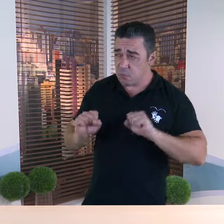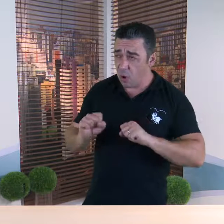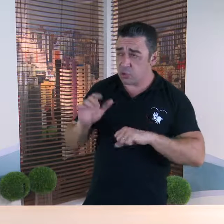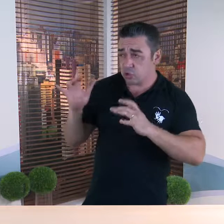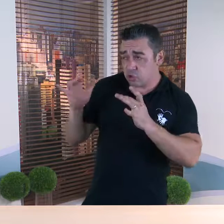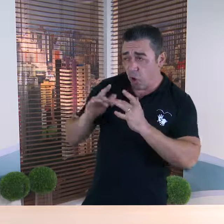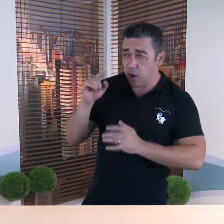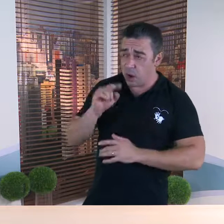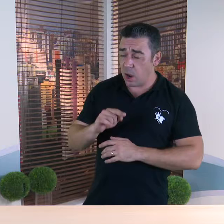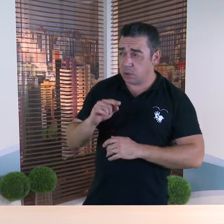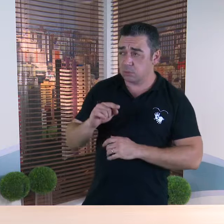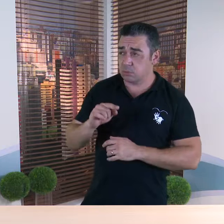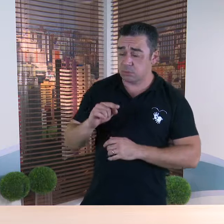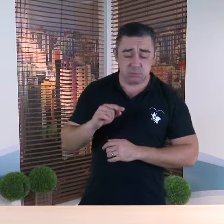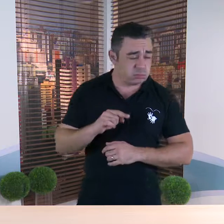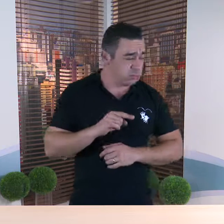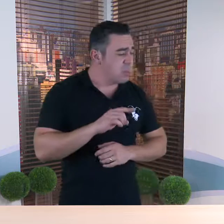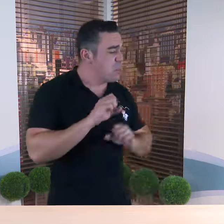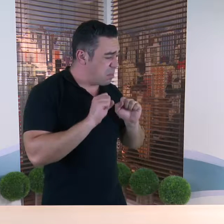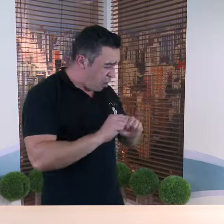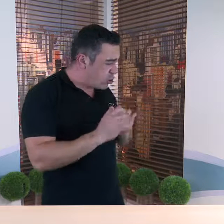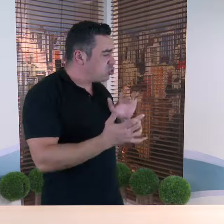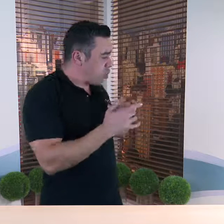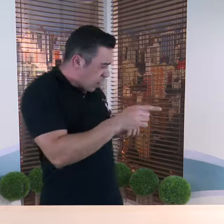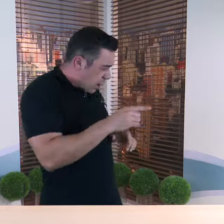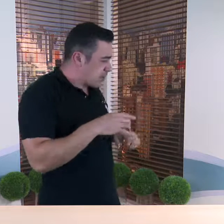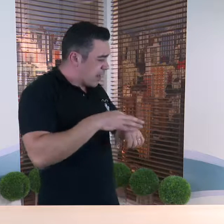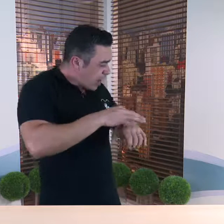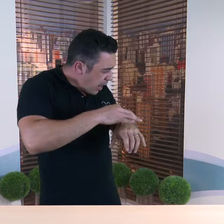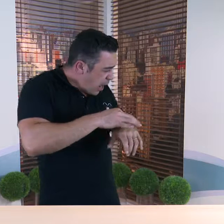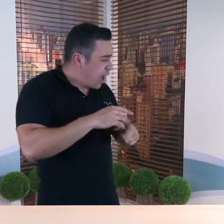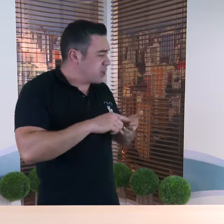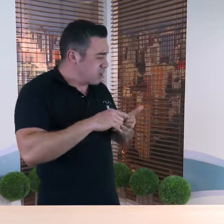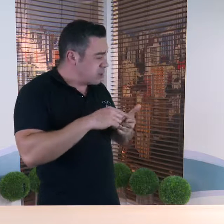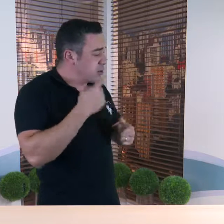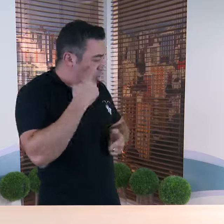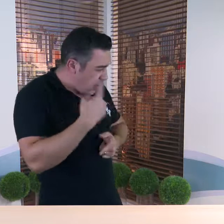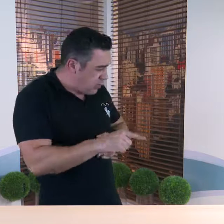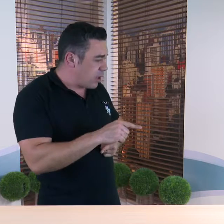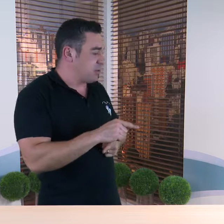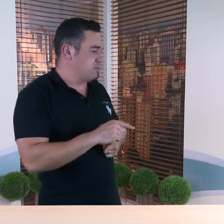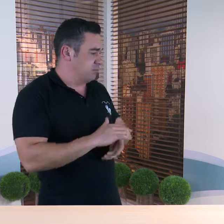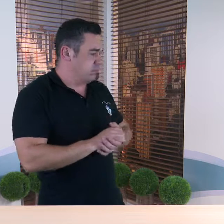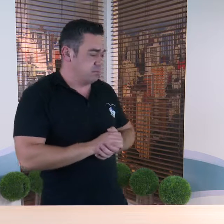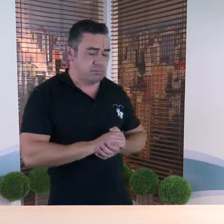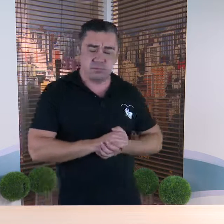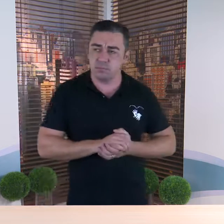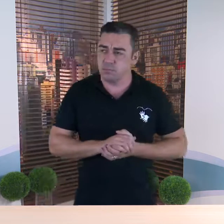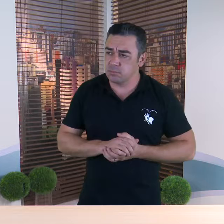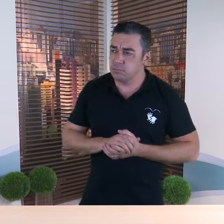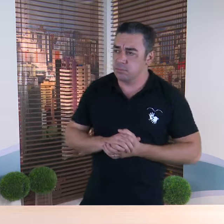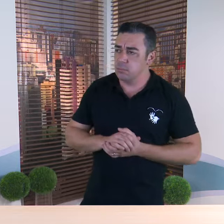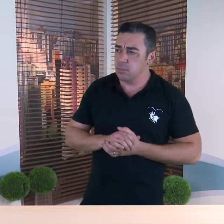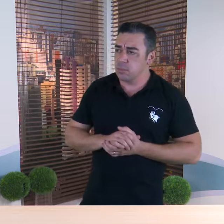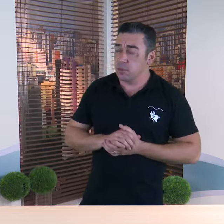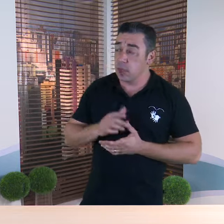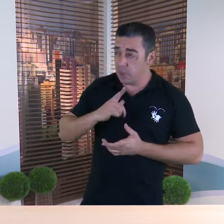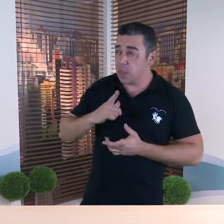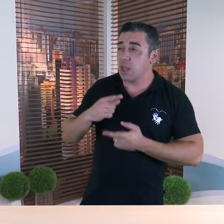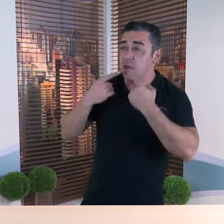Estende, porém, a tua mão e toca-lhe nos ossos e na carne, e verás se não blasfema de